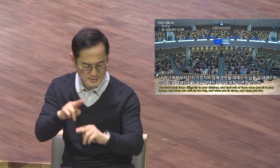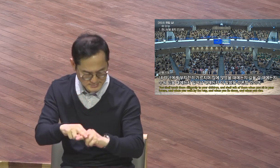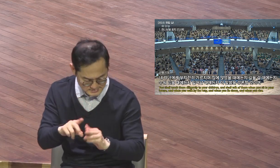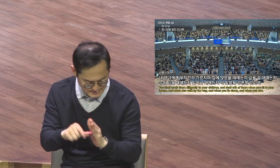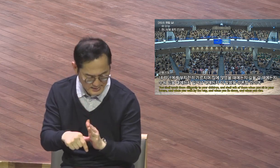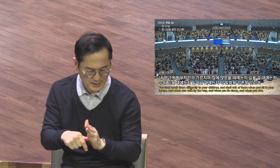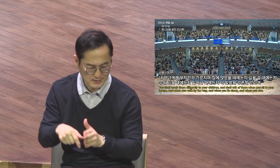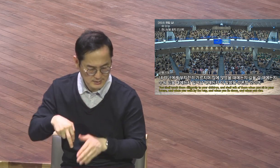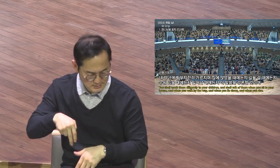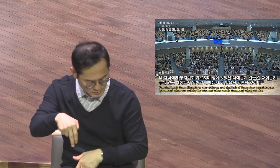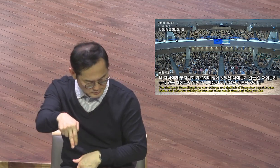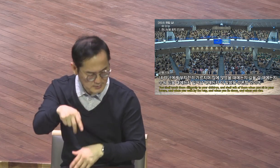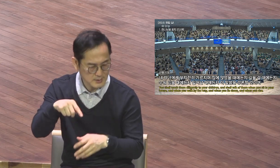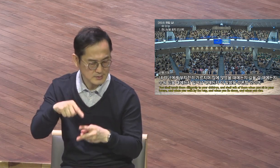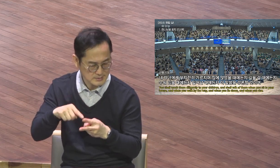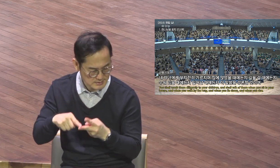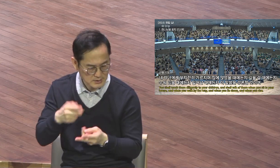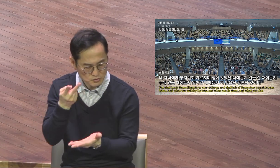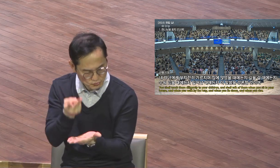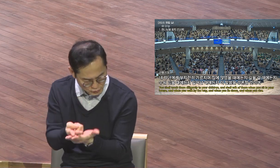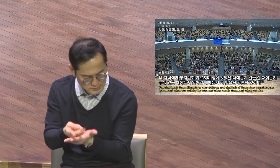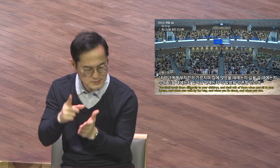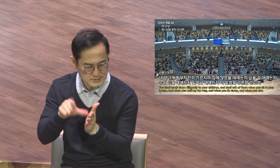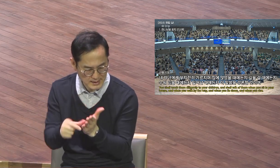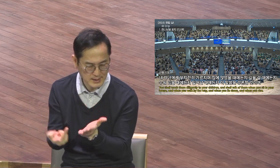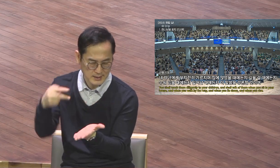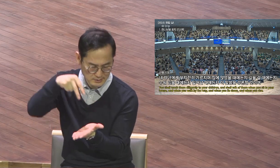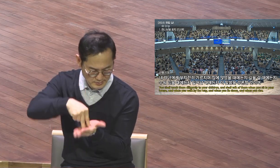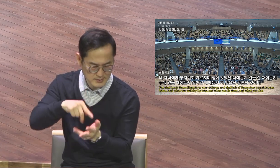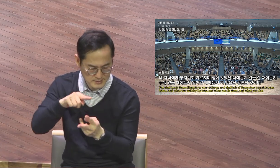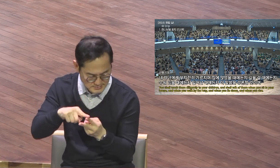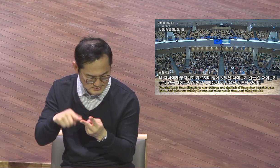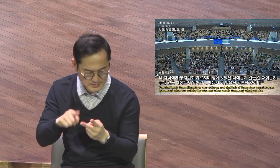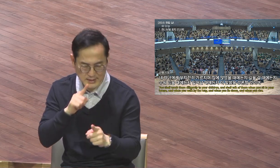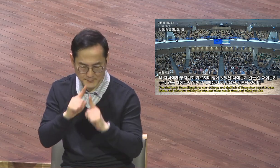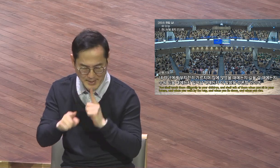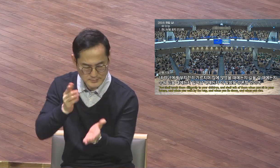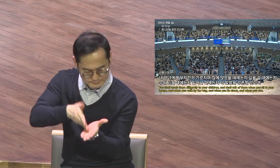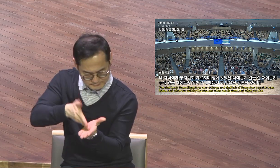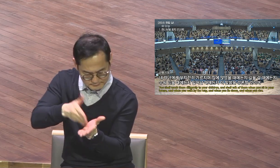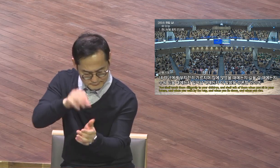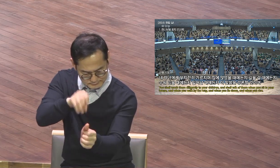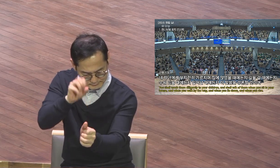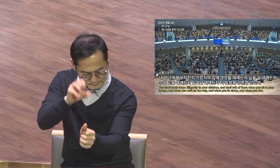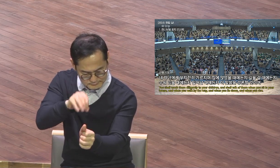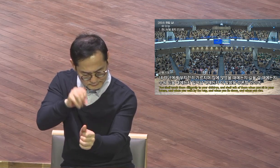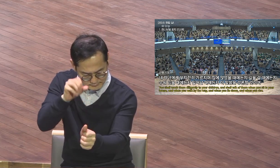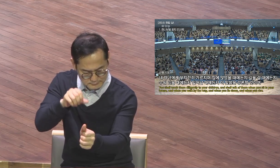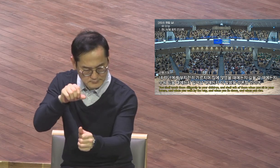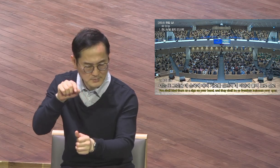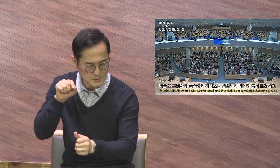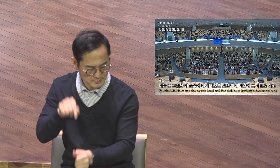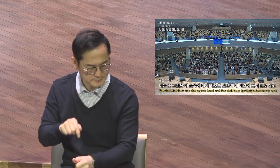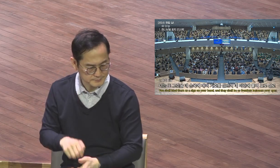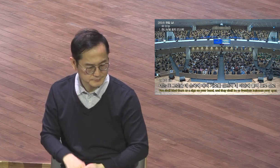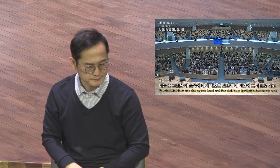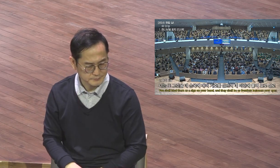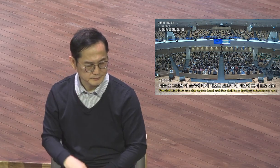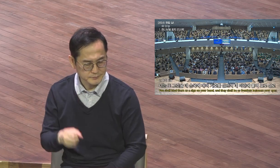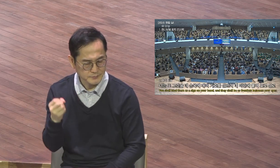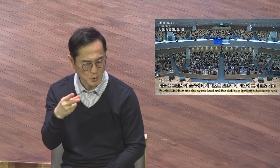집에 앉았을 때든지 길을 행할 때든지 누웠을 때든지 일어날 때든지 이 말씀을 강론할